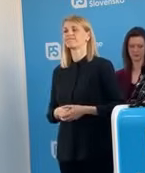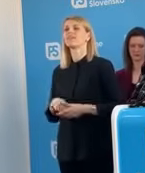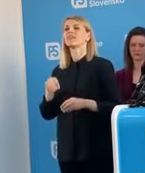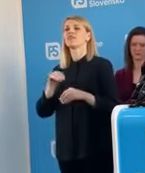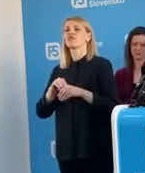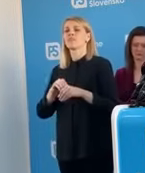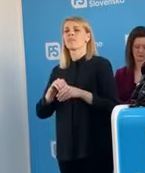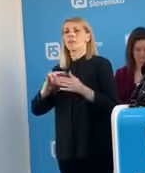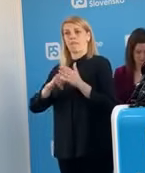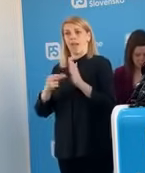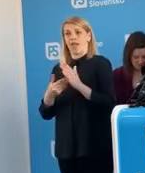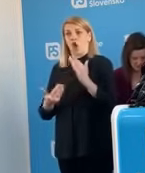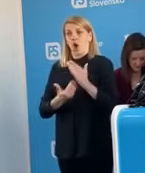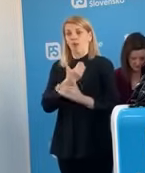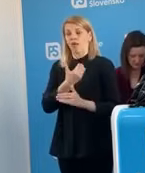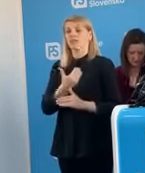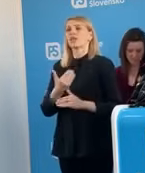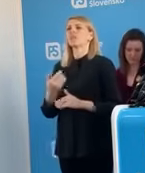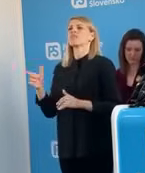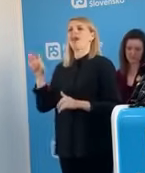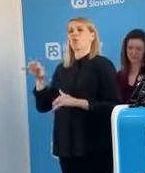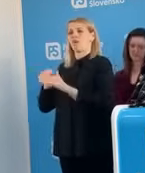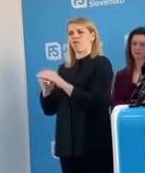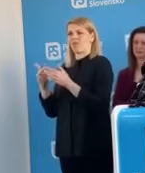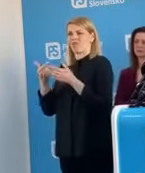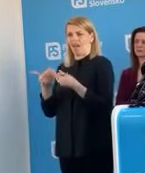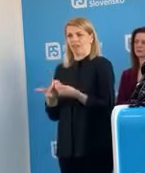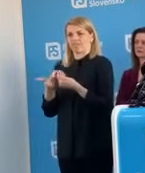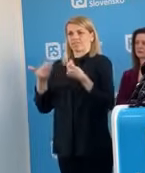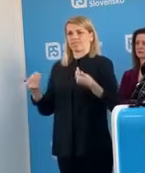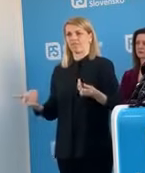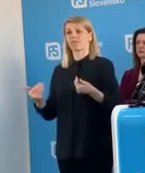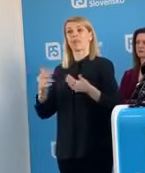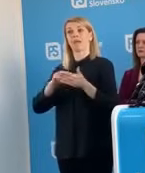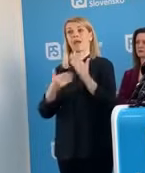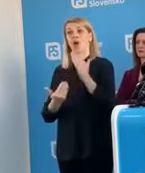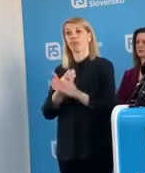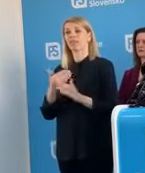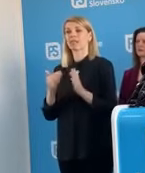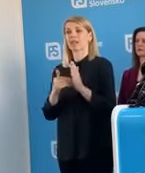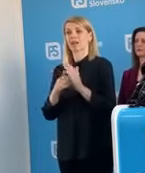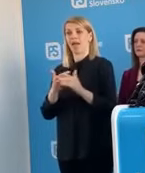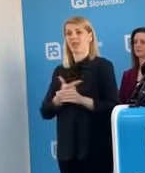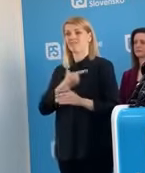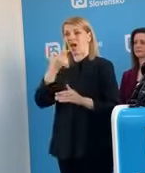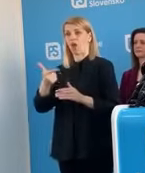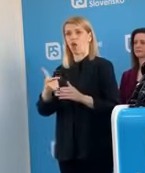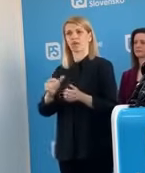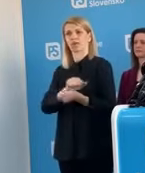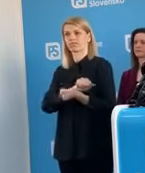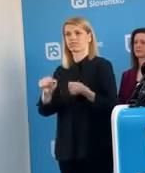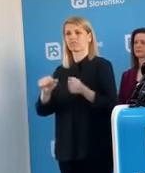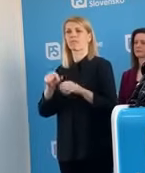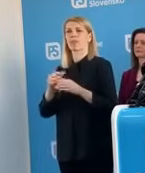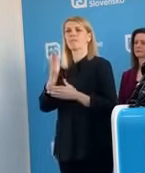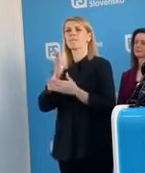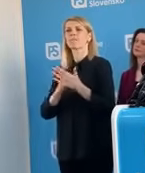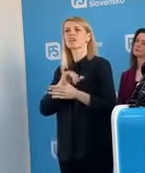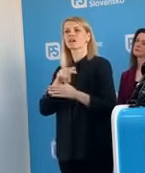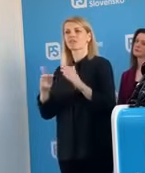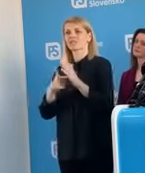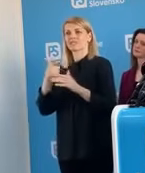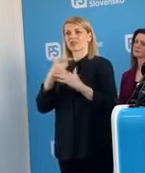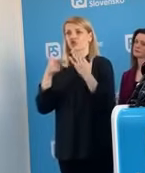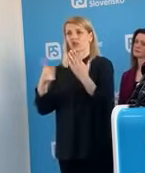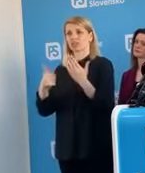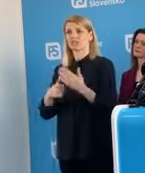plán obnovy od tých klasických eurofondov, pretože vieme, že plán obnovy potrebujeme vyčerpať v podstate v najbližších dvoch rokoch alebo teda do polovice roka